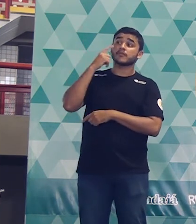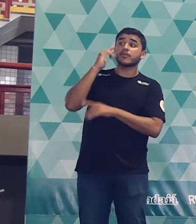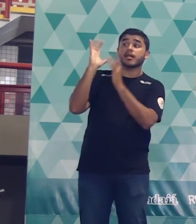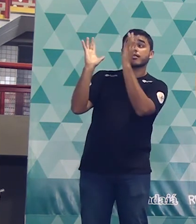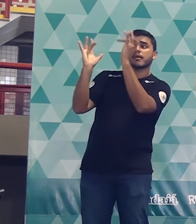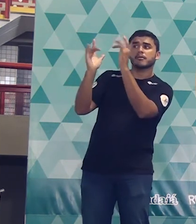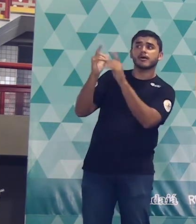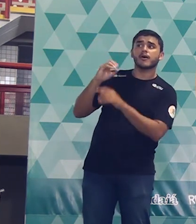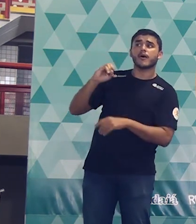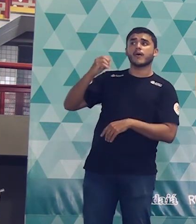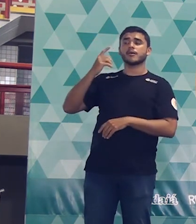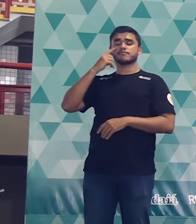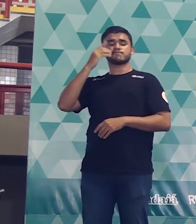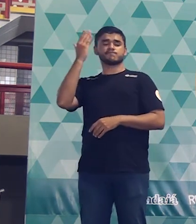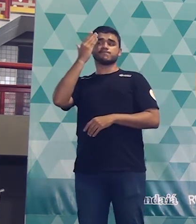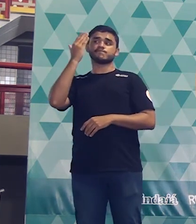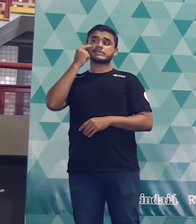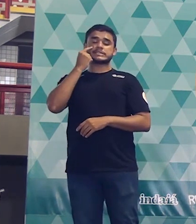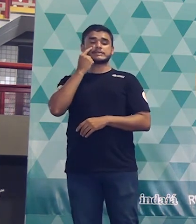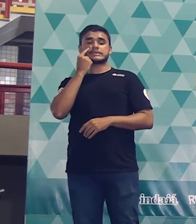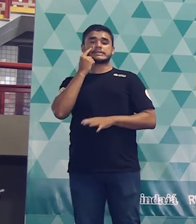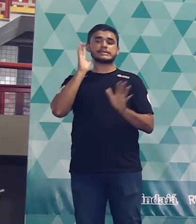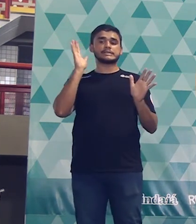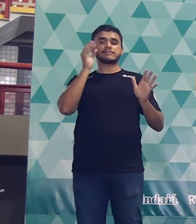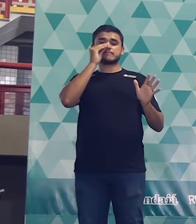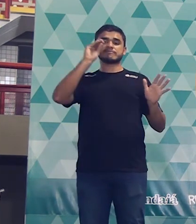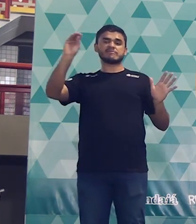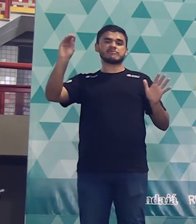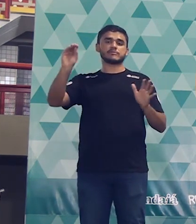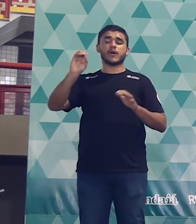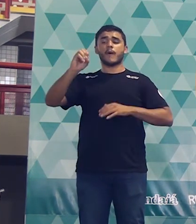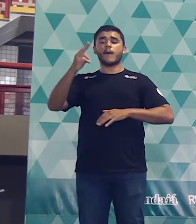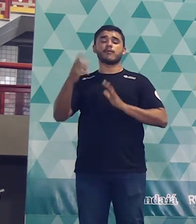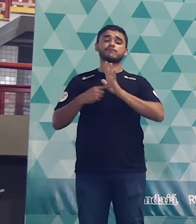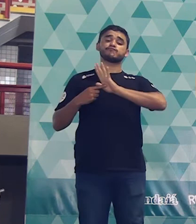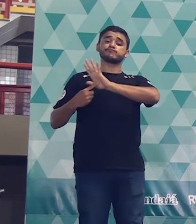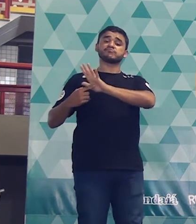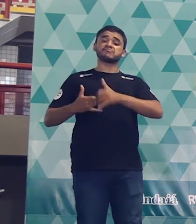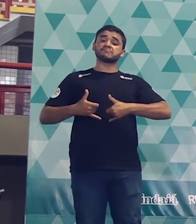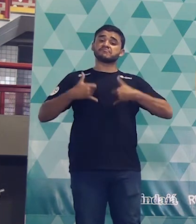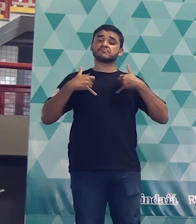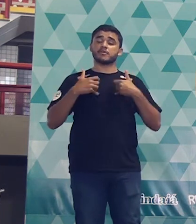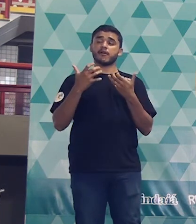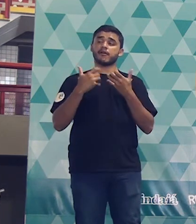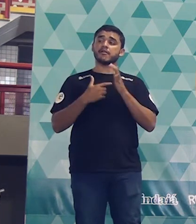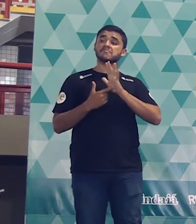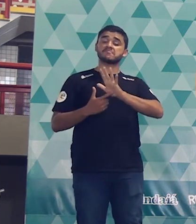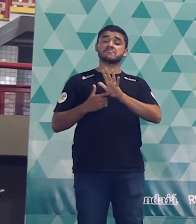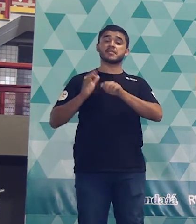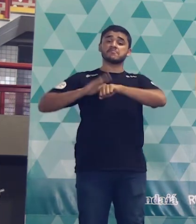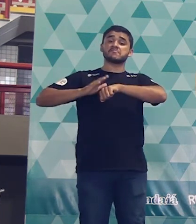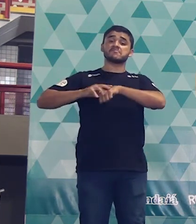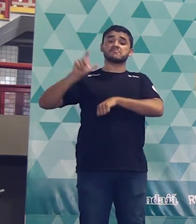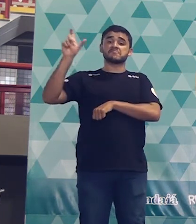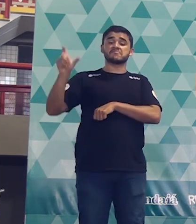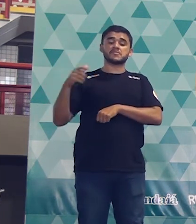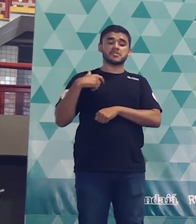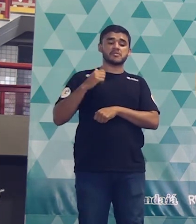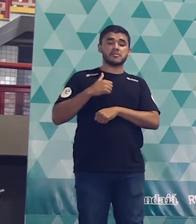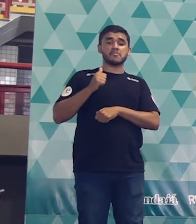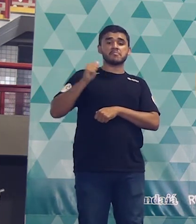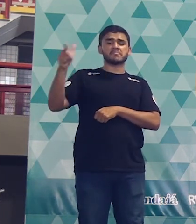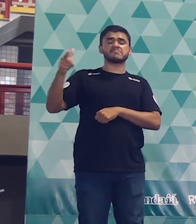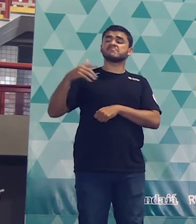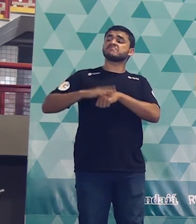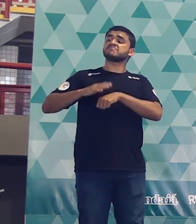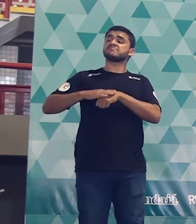alguém, ou para fingir que não vê, ou para ver e ignorar, ou para dar um abono misterioso, querendo dizer que ela ou ele agora significa